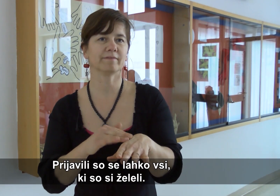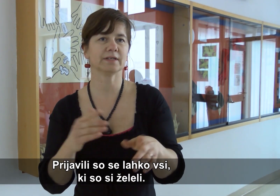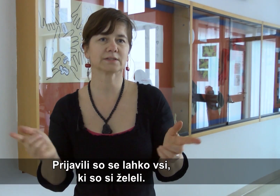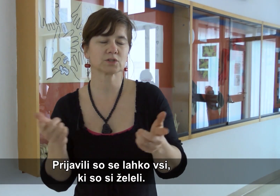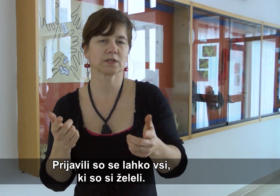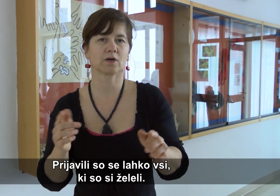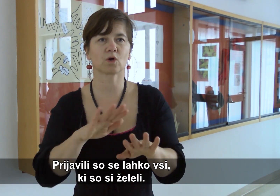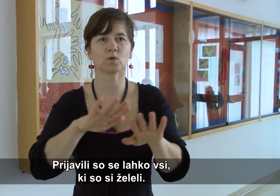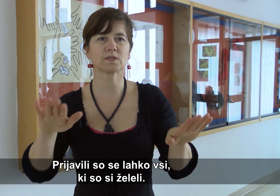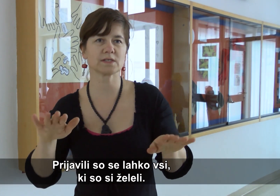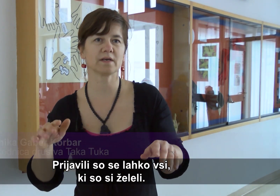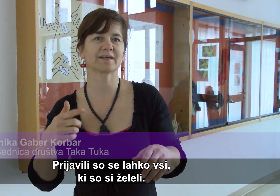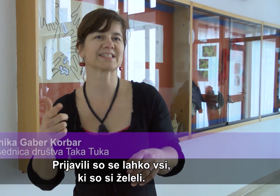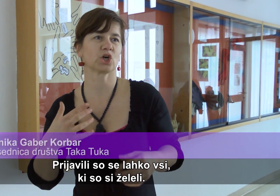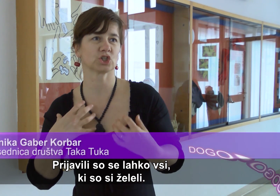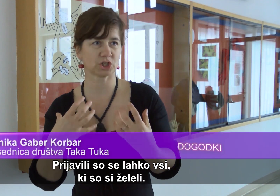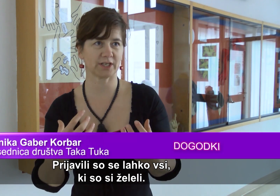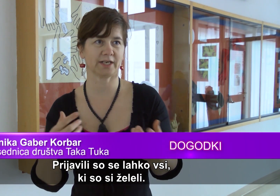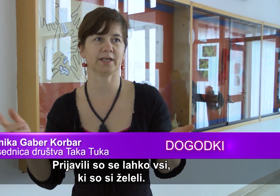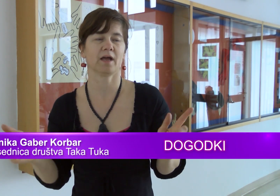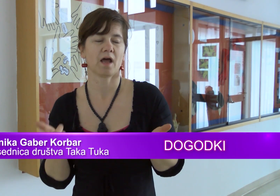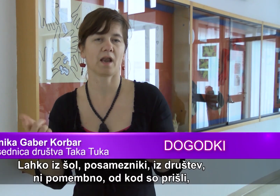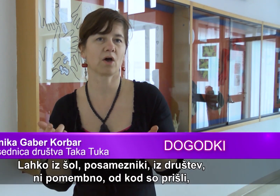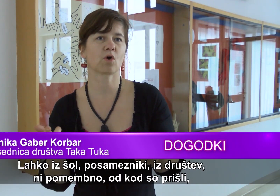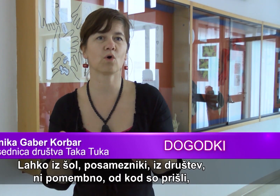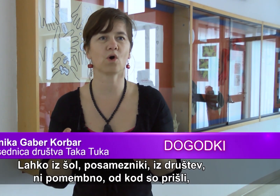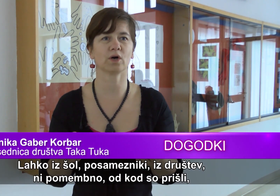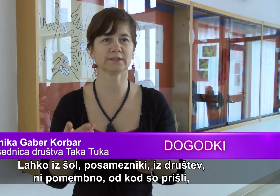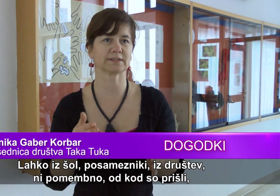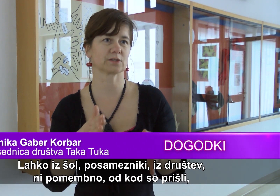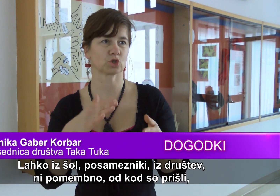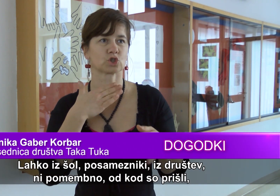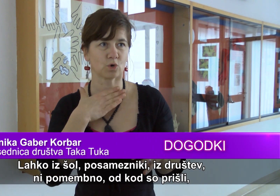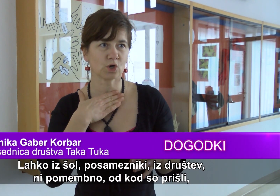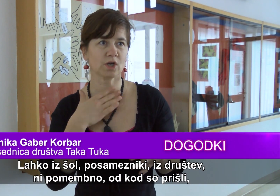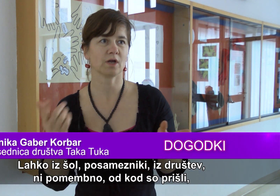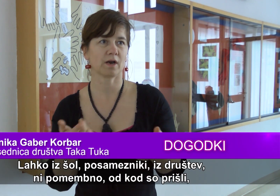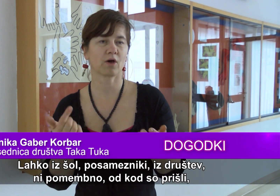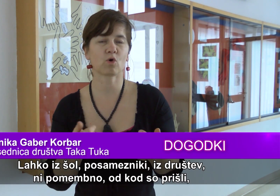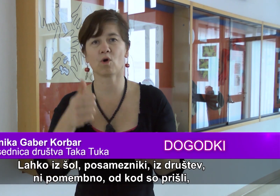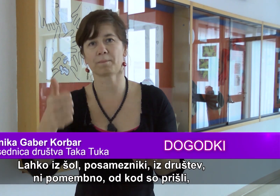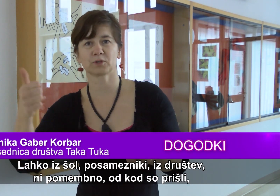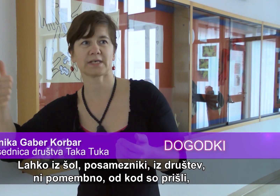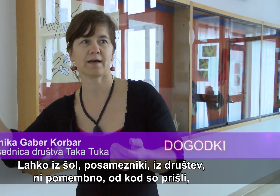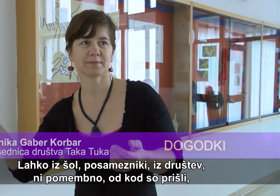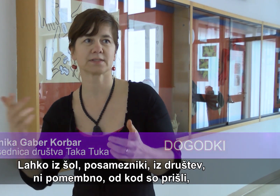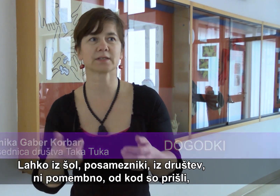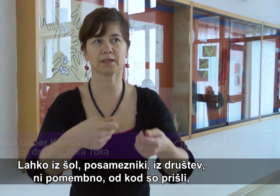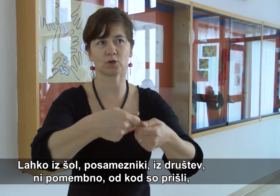Prijavili so se lahko vsi, ki so želeli. Lahko iz šol, lahko posamezniki, lahko